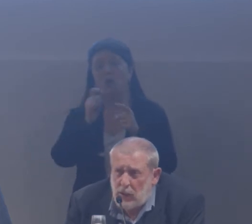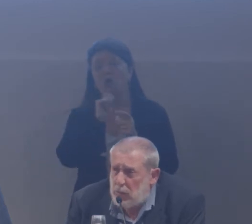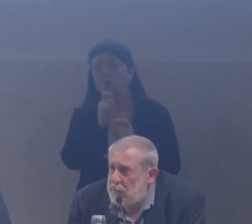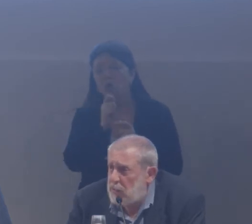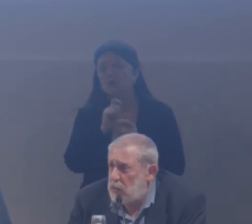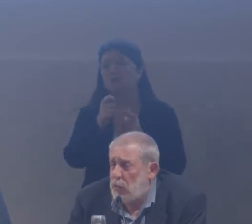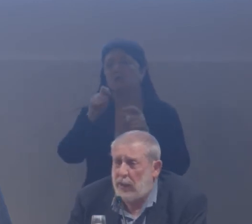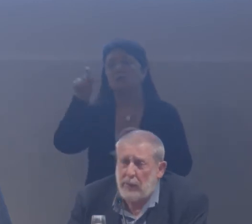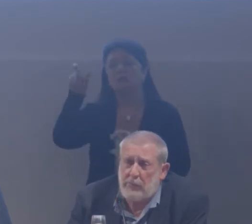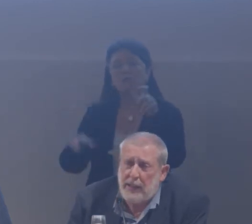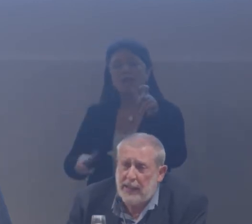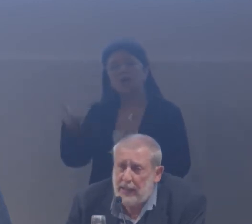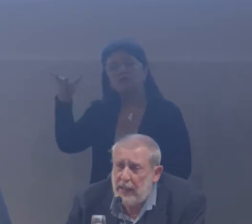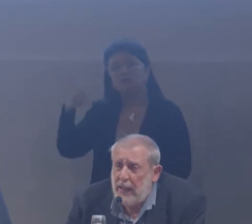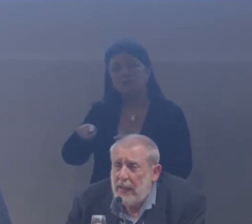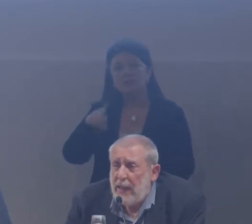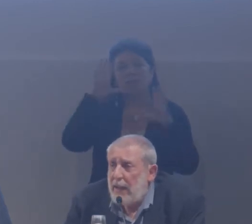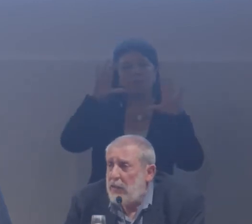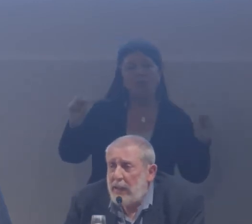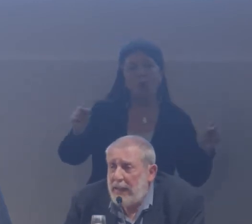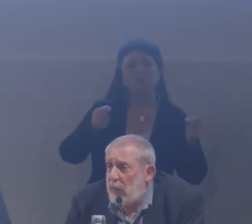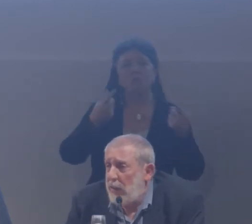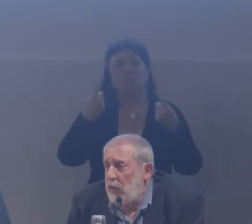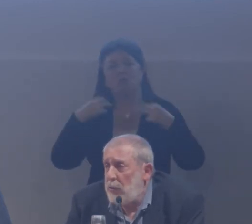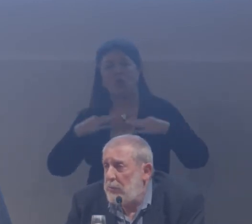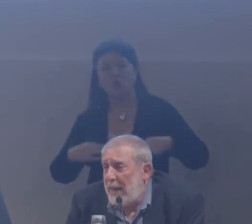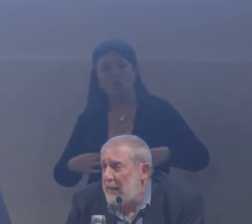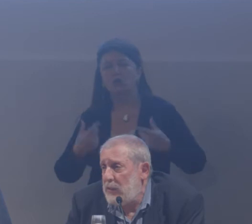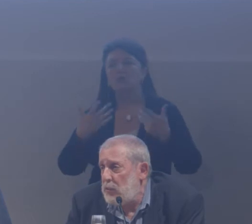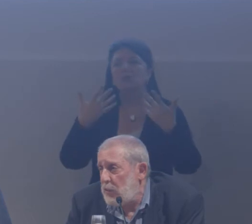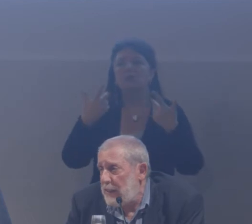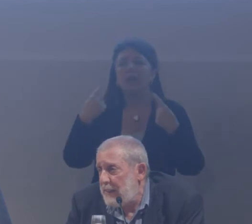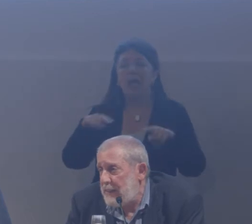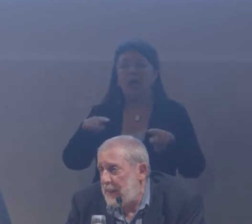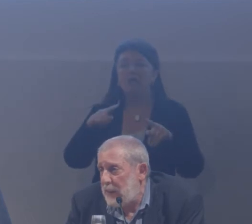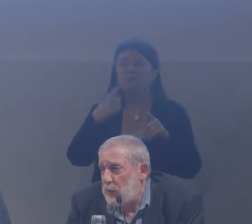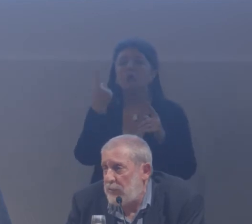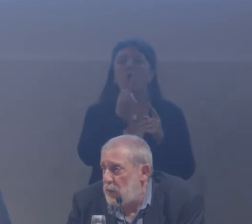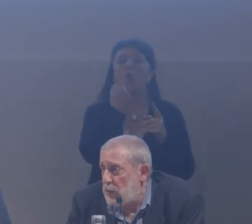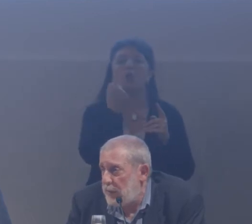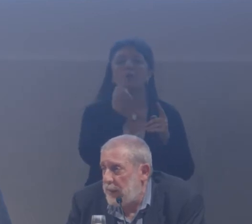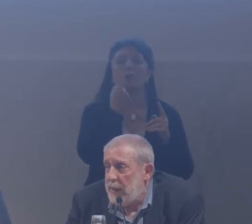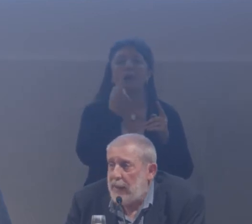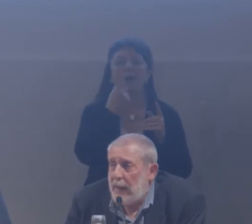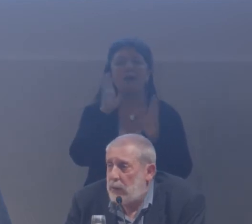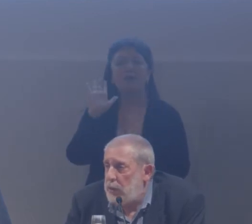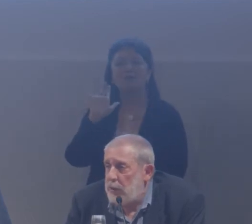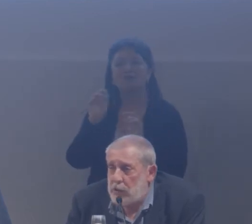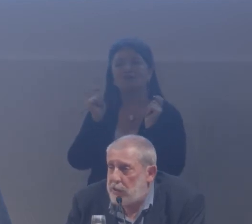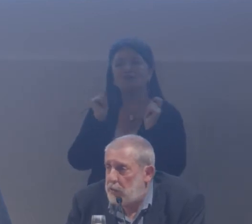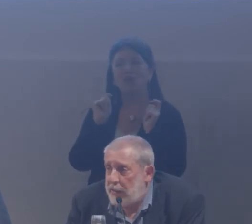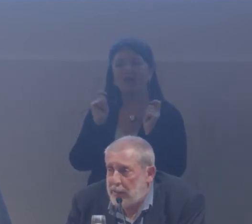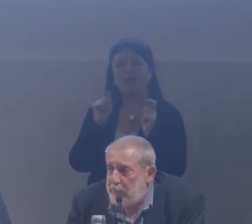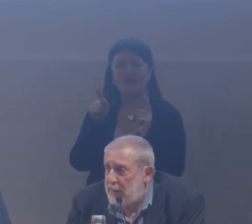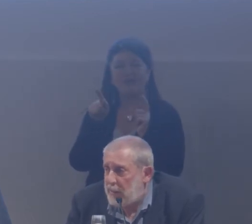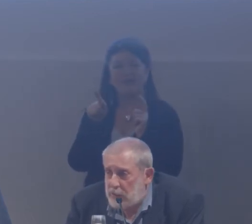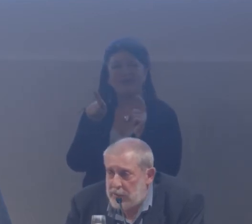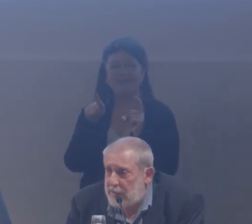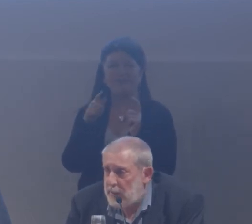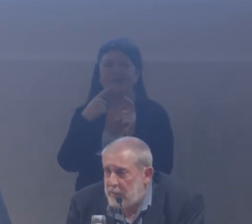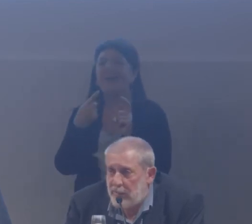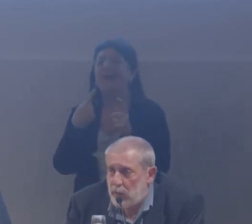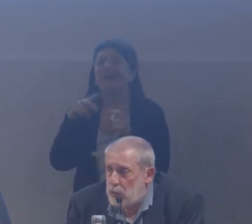con i magistrati, con i poliziotti, con i carabinieri, non era quello normale di un giornalista e la sua fonte a cui io cerco di carpire